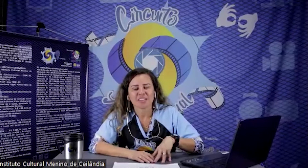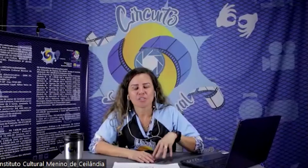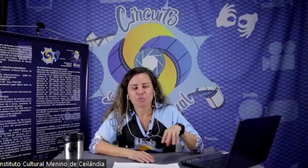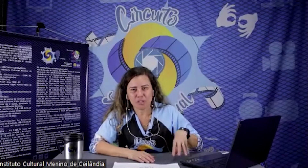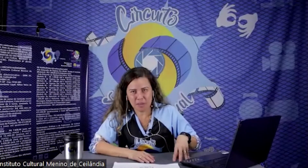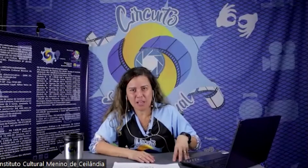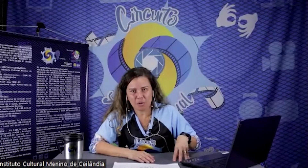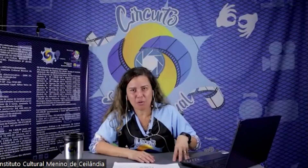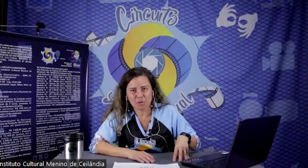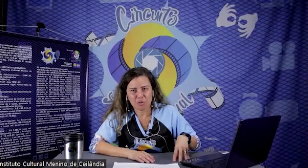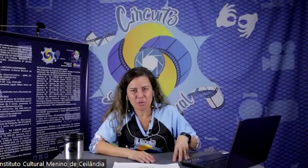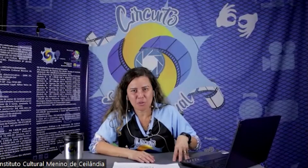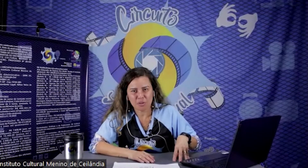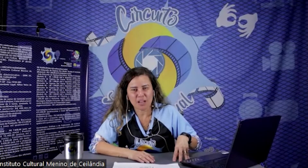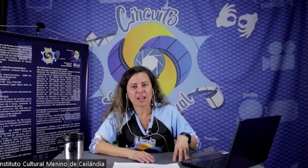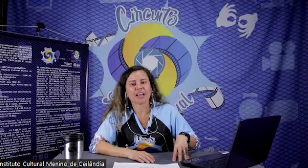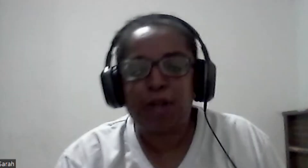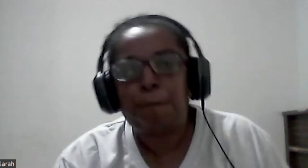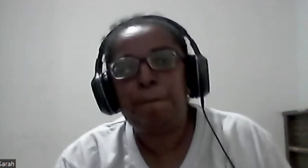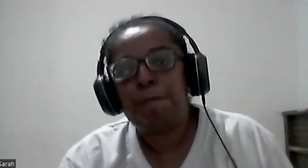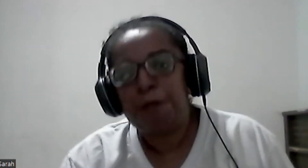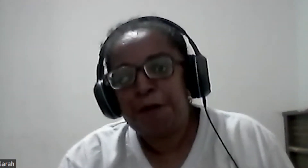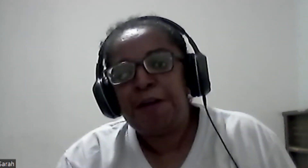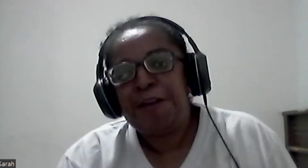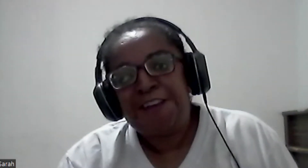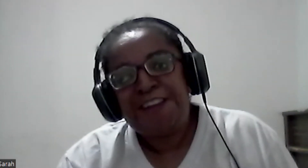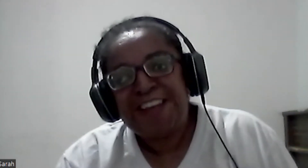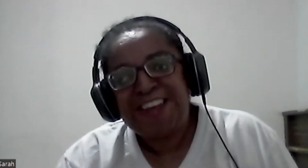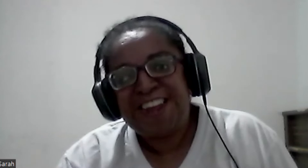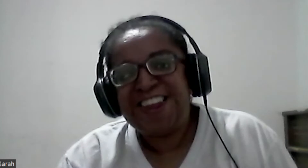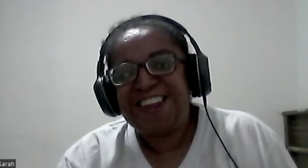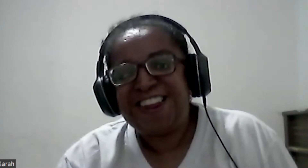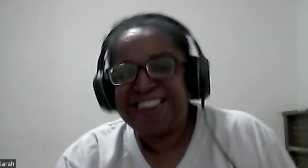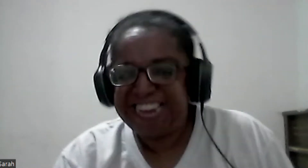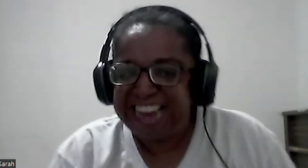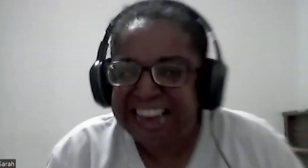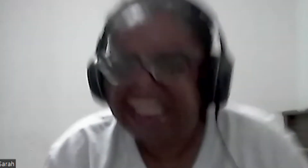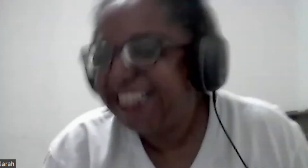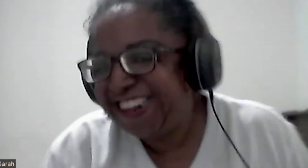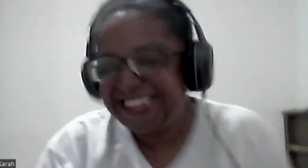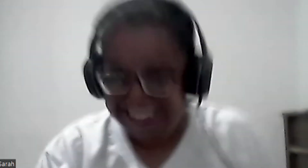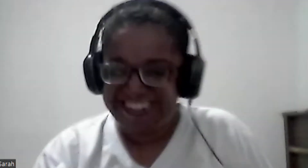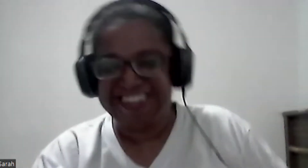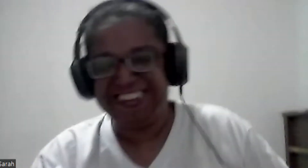Do fundamental. Segundo ano. Isso, no fundamental. É agora, Sara. E,